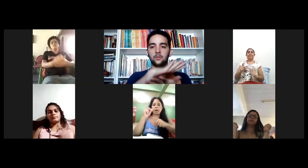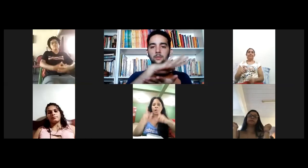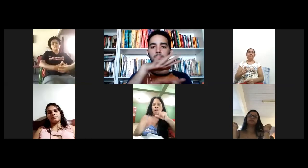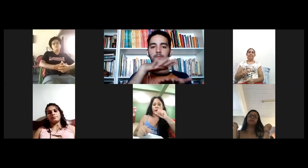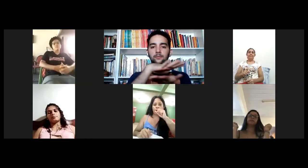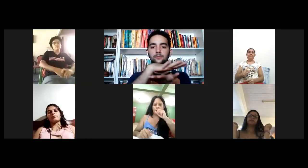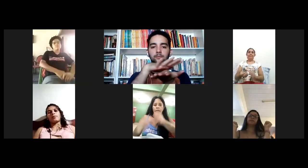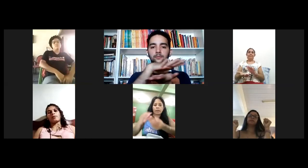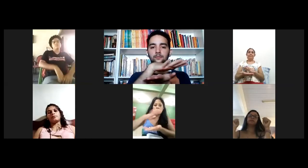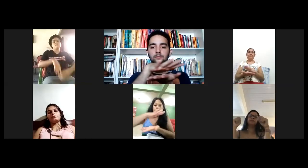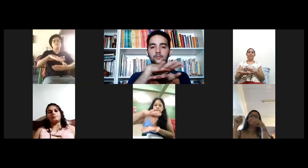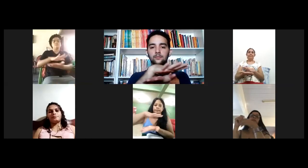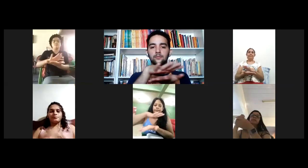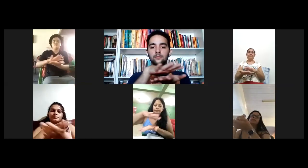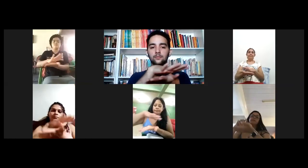brigadeiro,